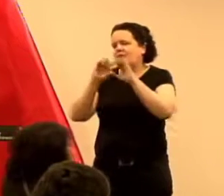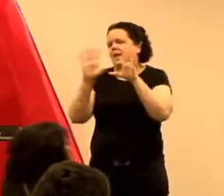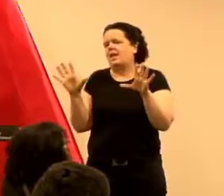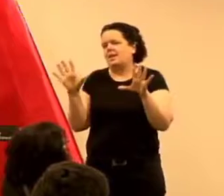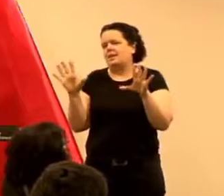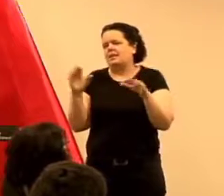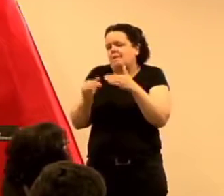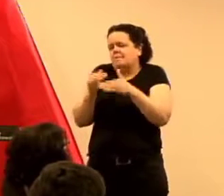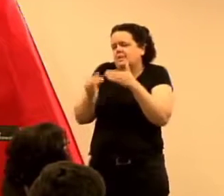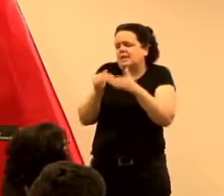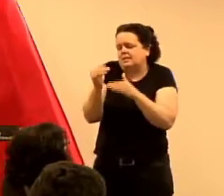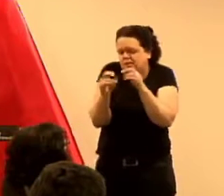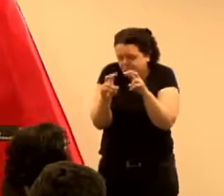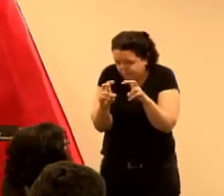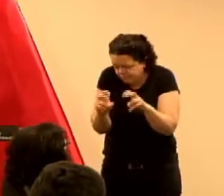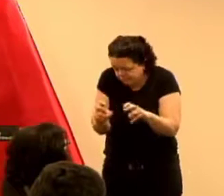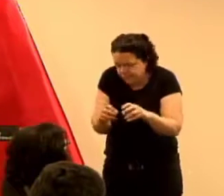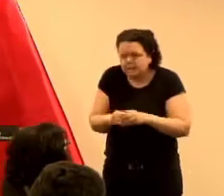está en proceso de decisional si